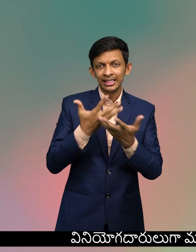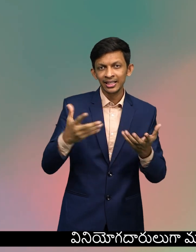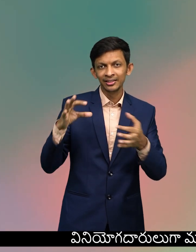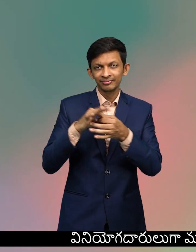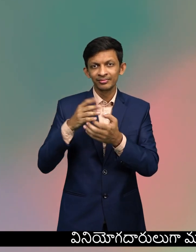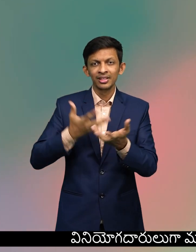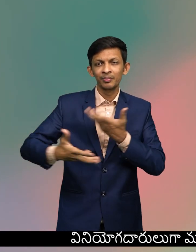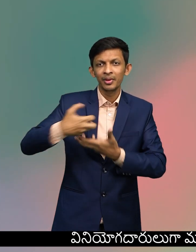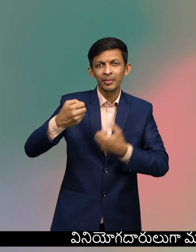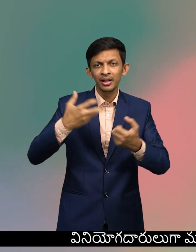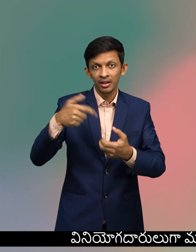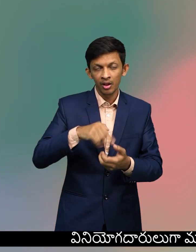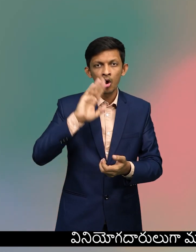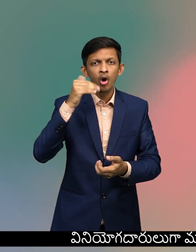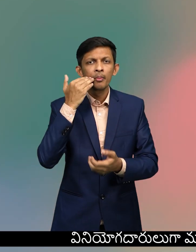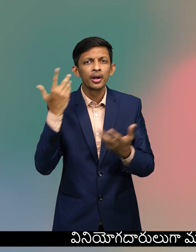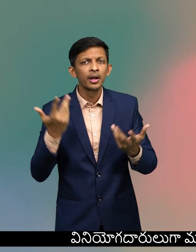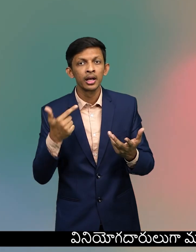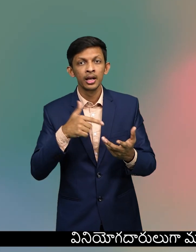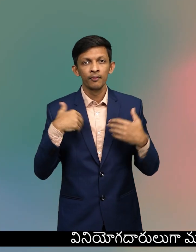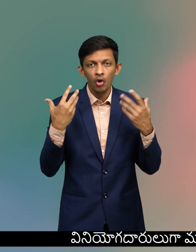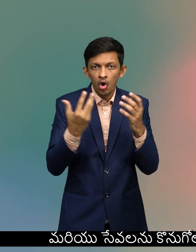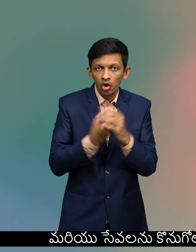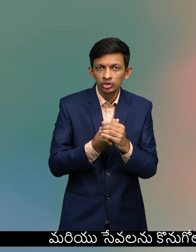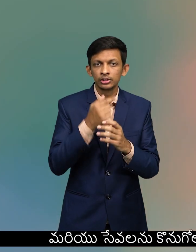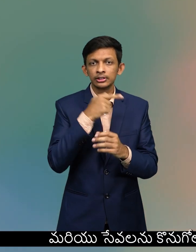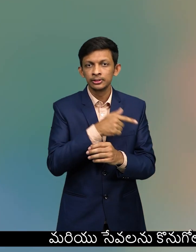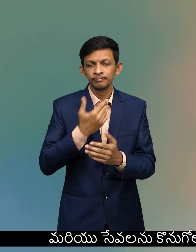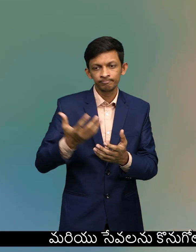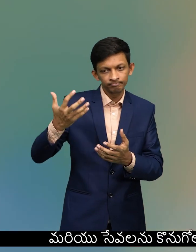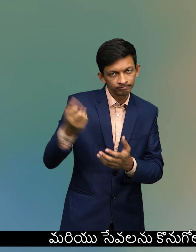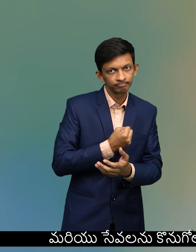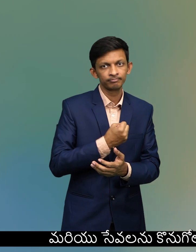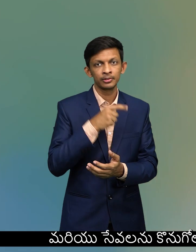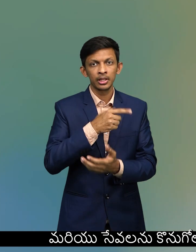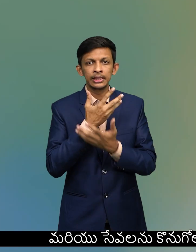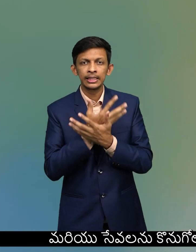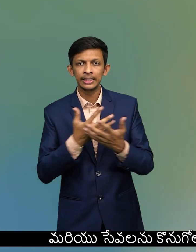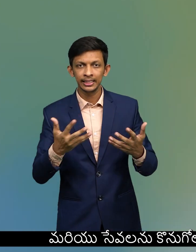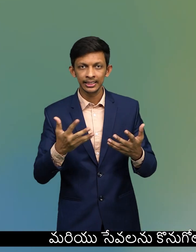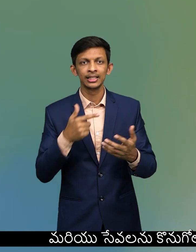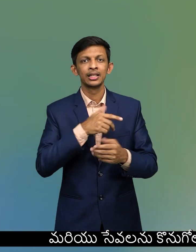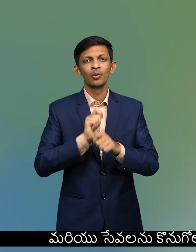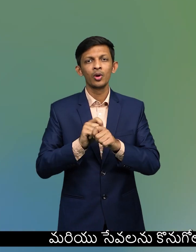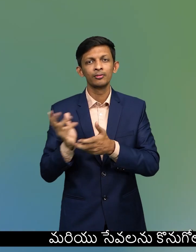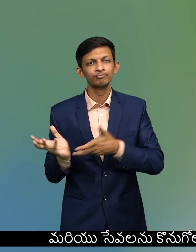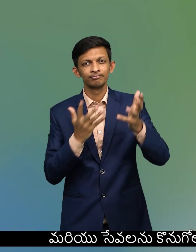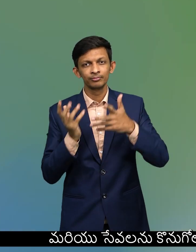వినియోగదారులుగా మనం మనకు అవసరమైన వస్తువులు మరియు సేవలను కొనుగోలు చేసినప్పుడు మార్కెట్లో